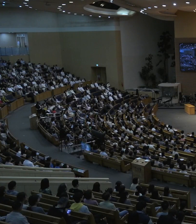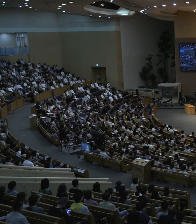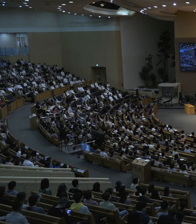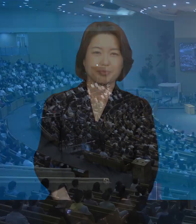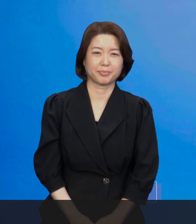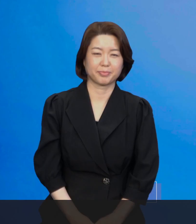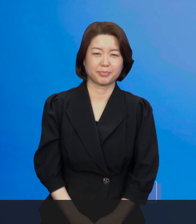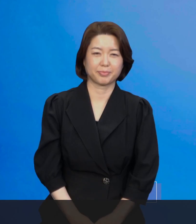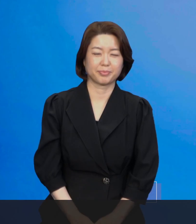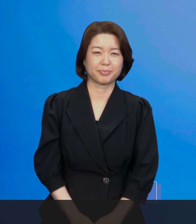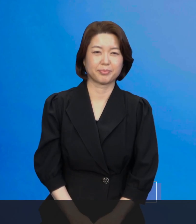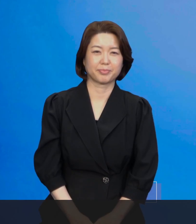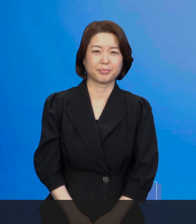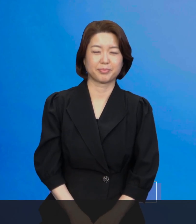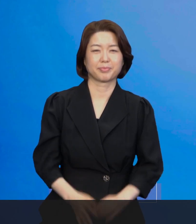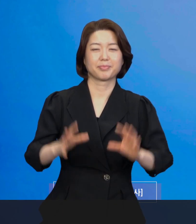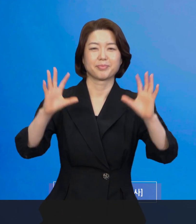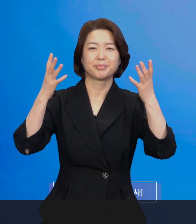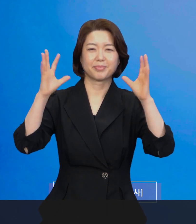하나님 말씀입니다.